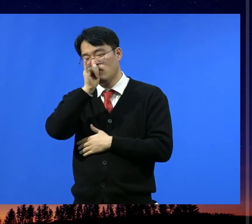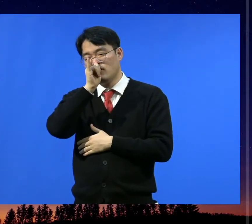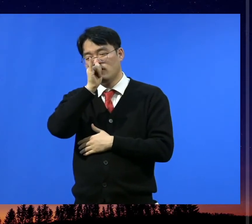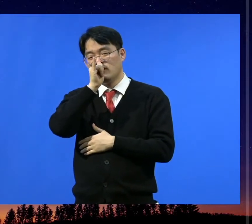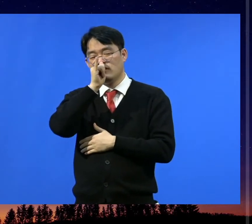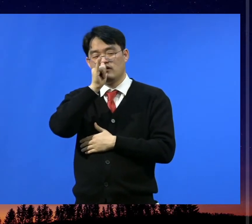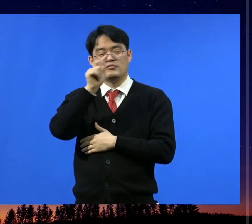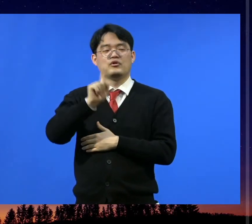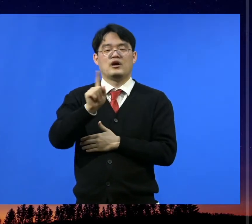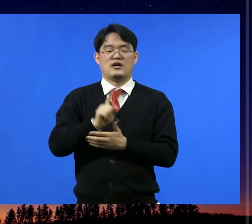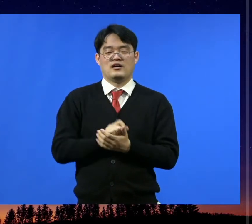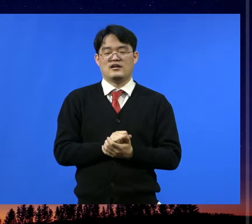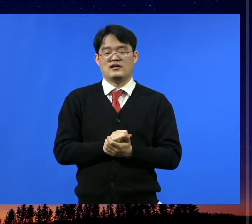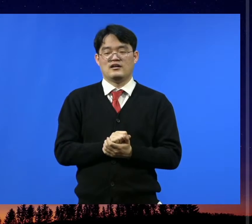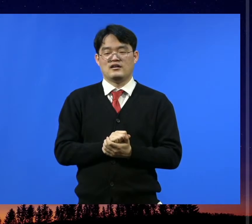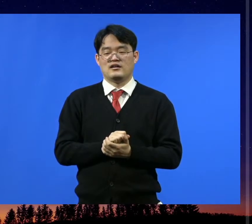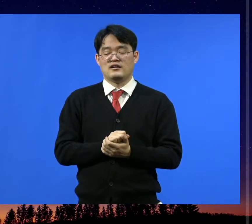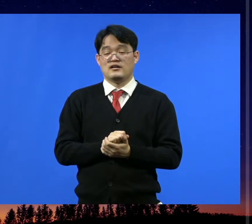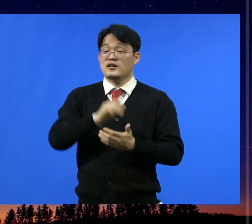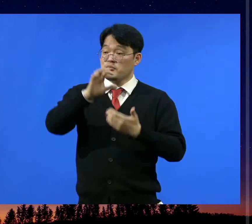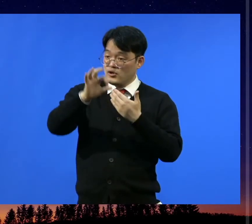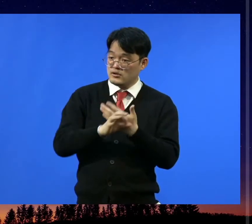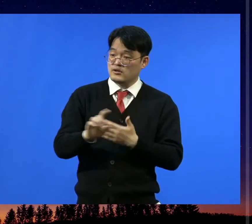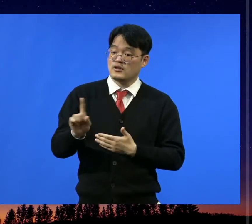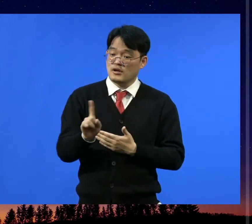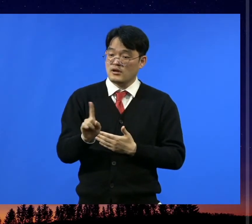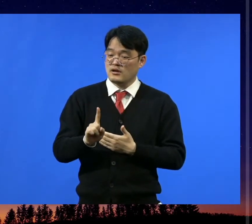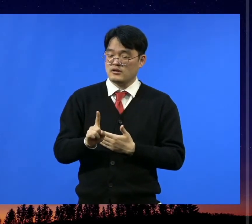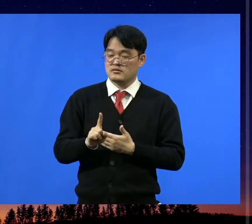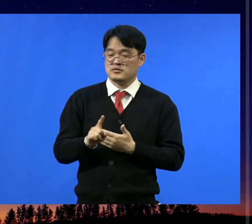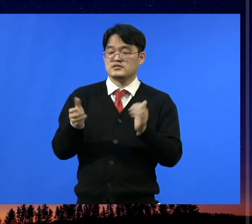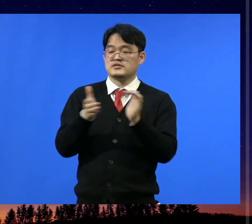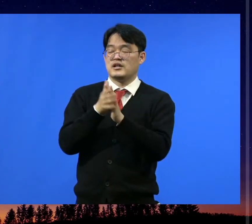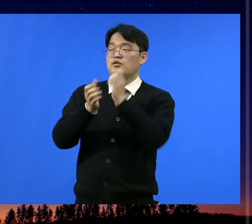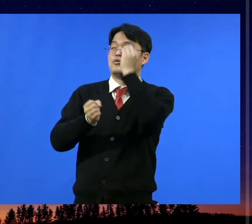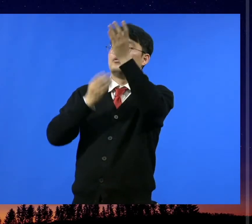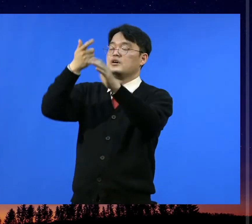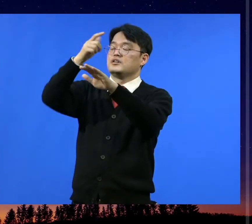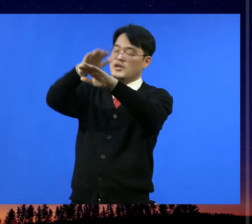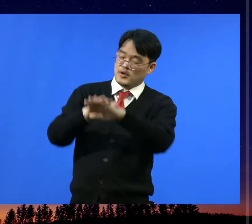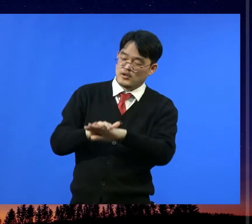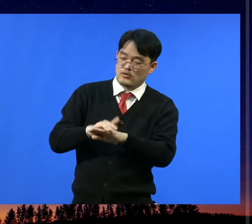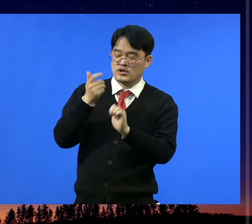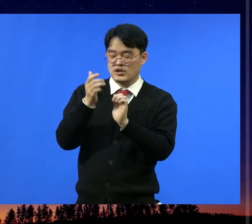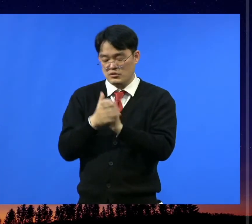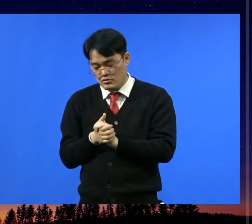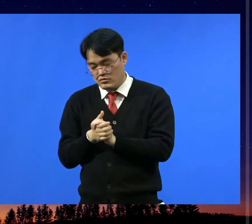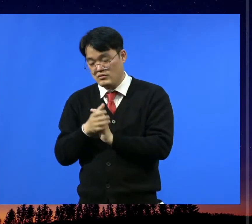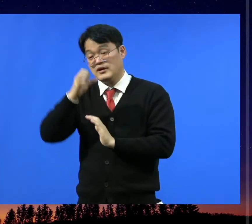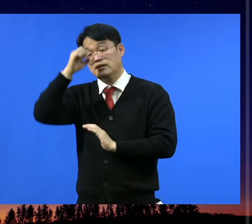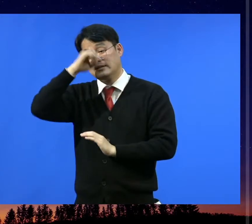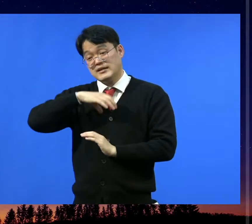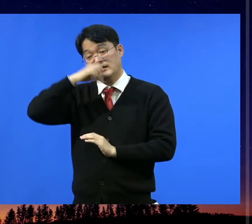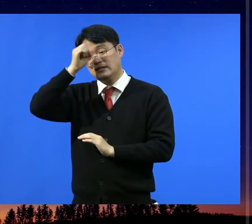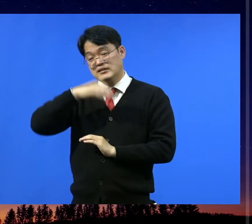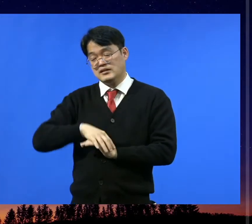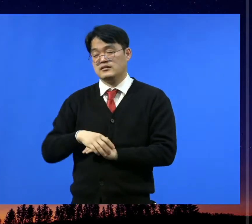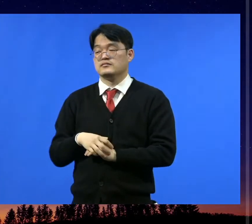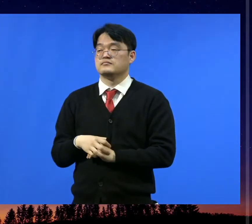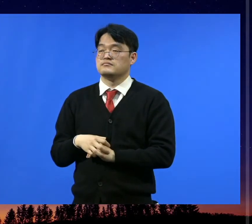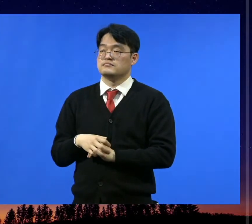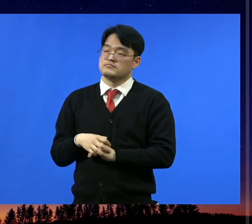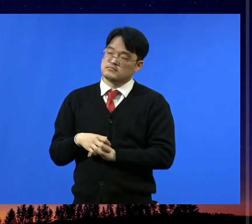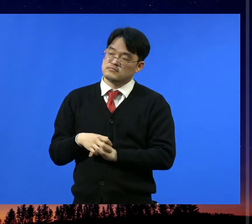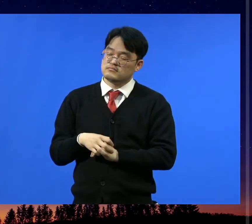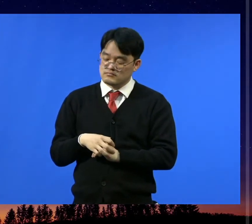여러분 그렇게 하다 보면 뭐 찬송도 그렇고 예배도 그렇고 기도도 그렇고 다 막 그냥 형식적으로